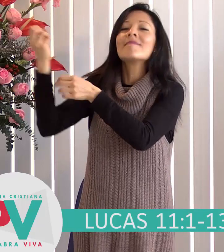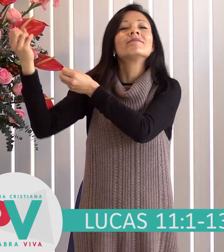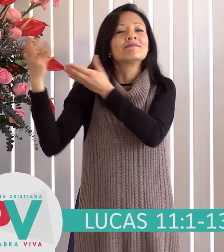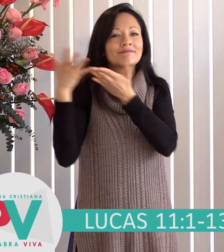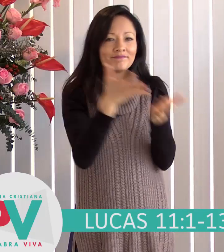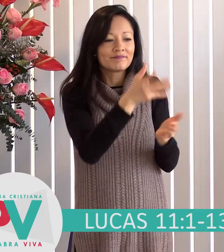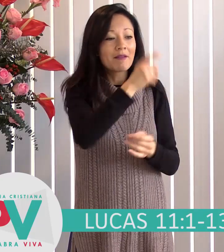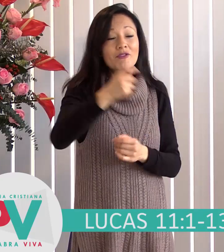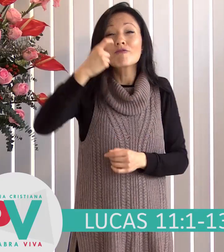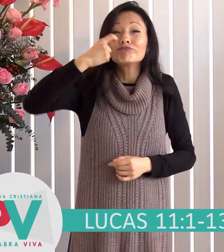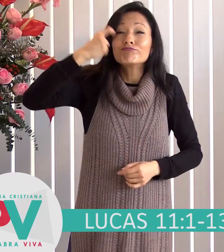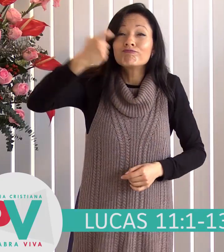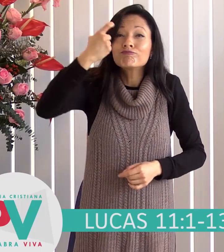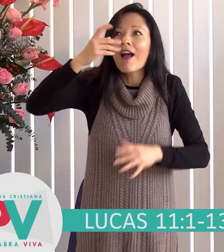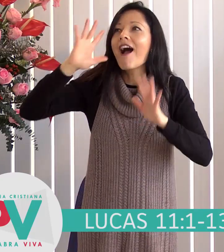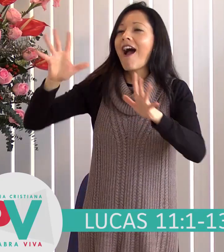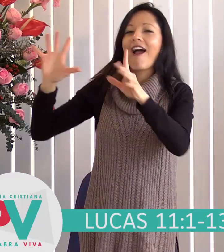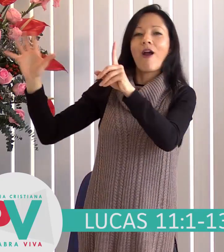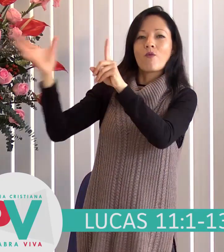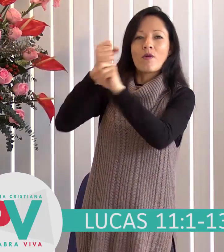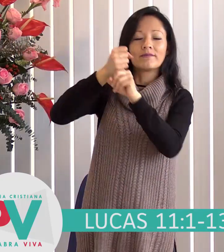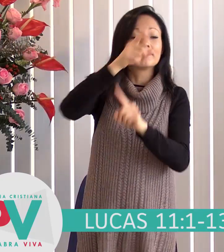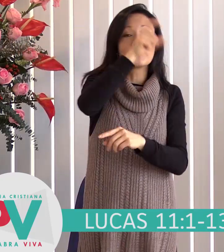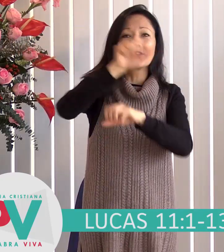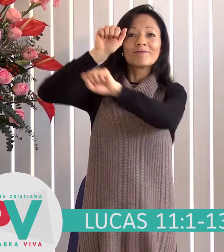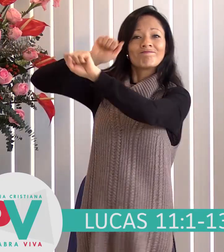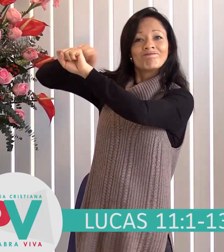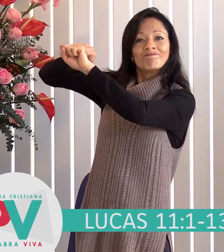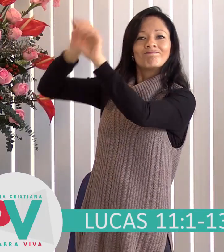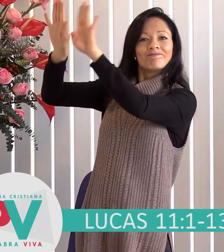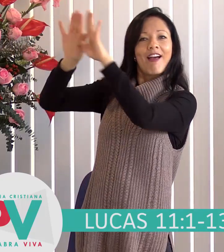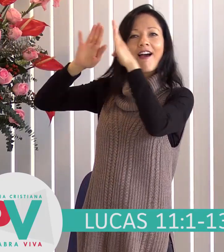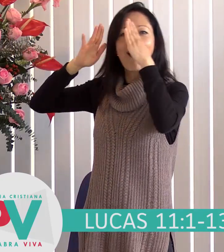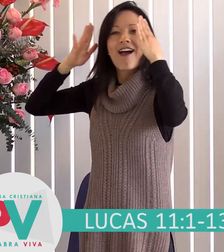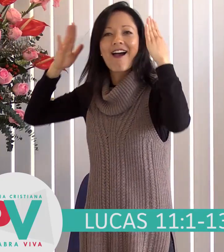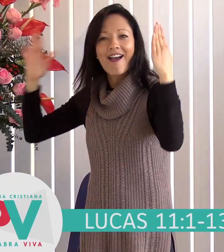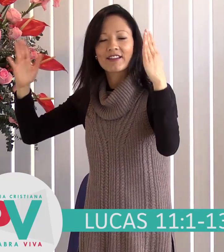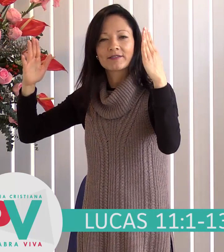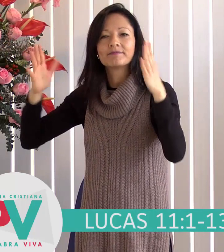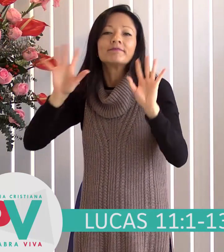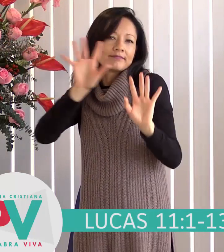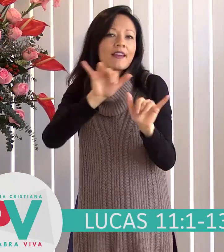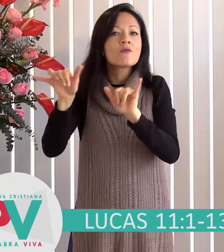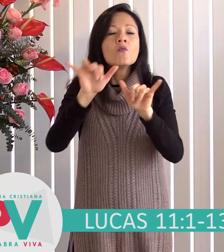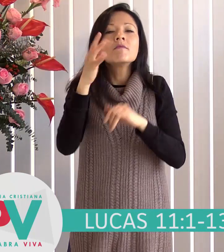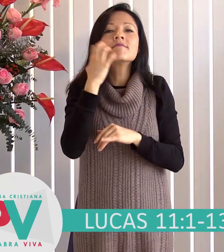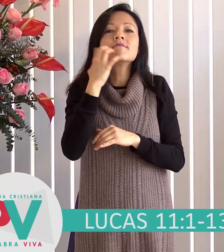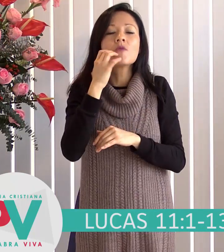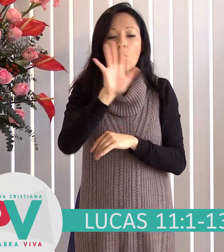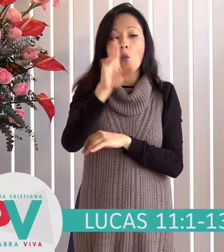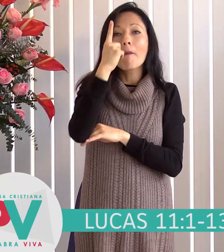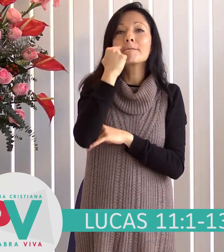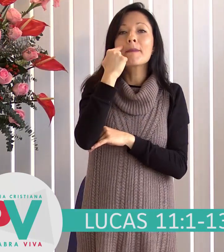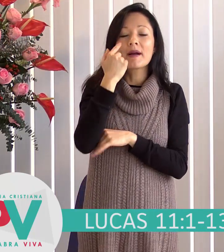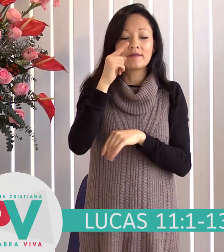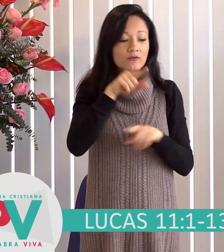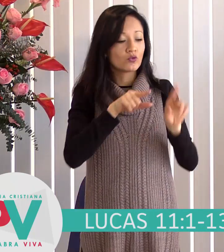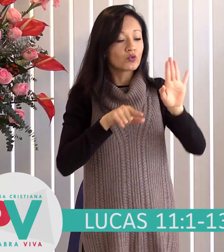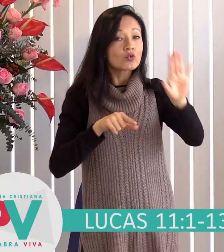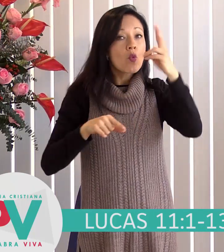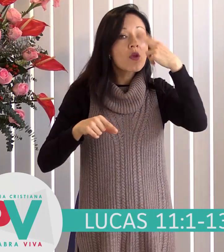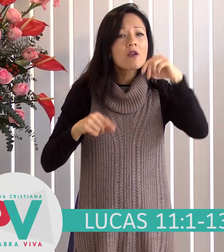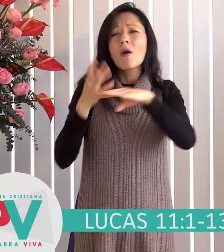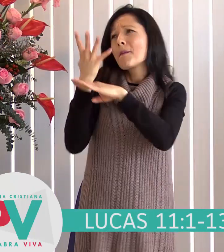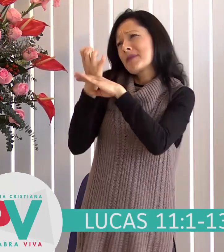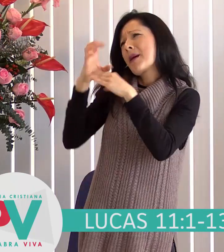busca halla, y al que llama se le abrirá. ¿Qué padre de vosotros, si su hijo le pide pan, le dará una piedra? ¿O